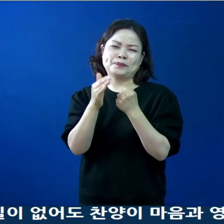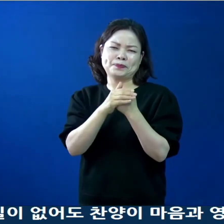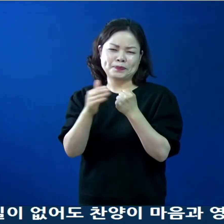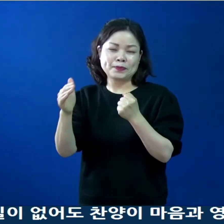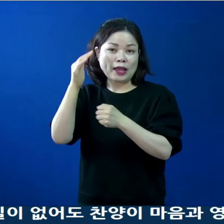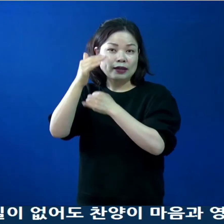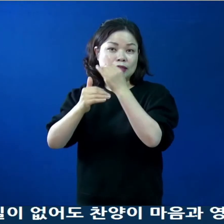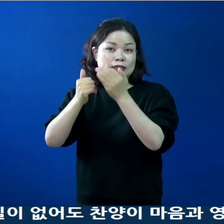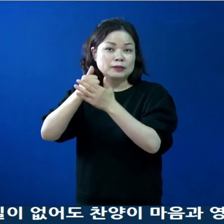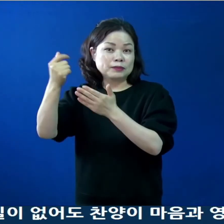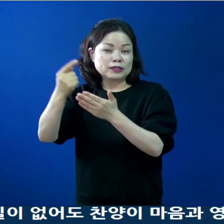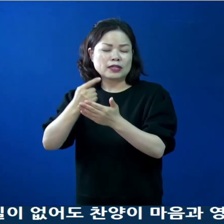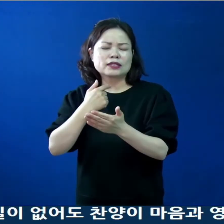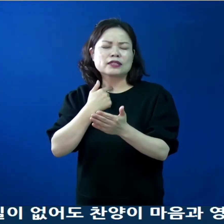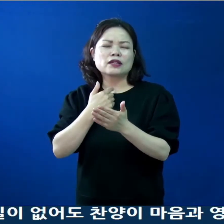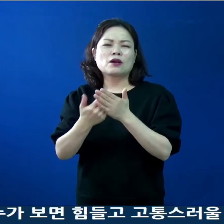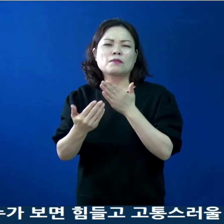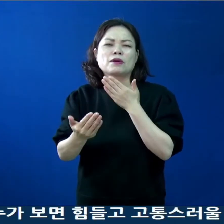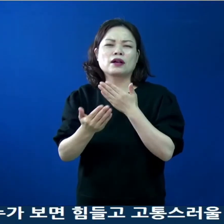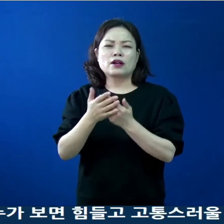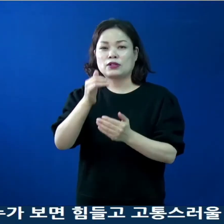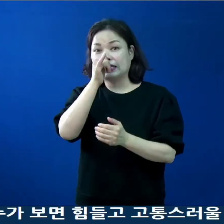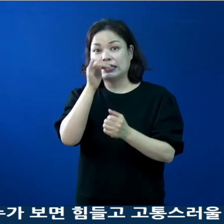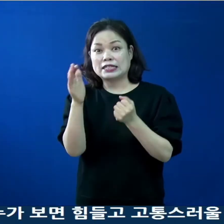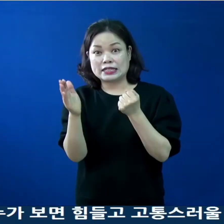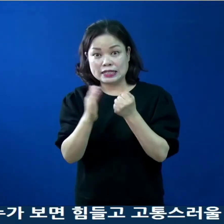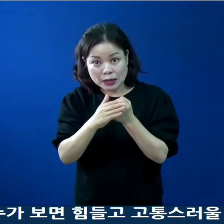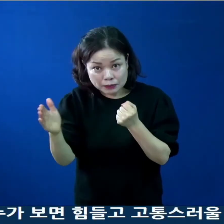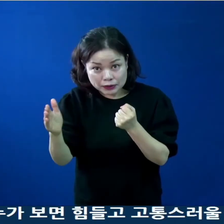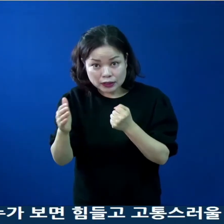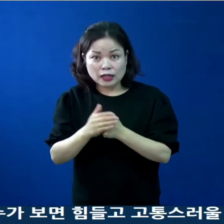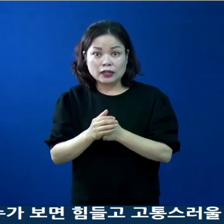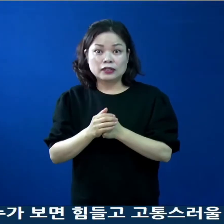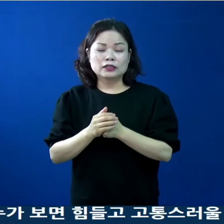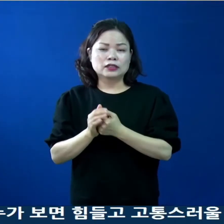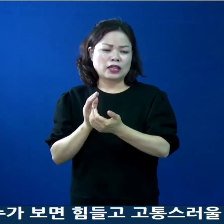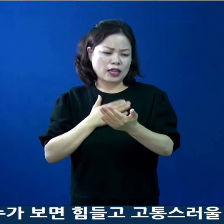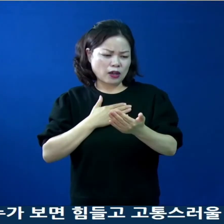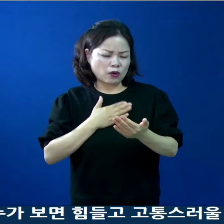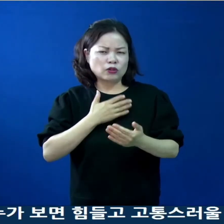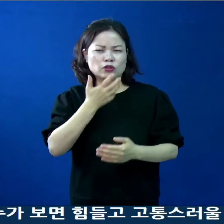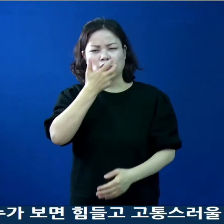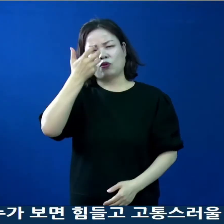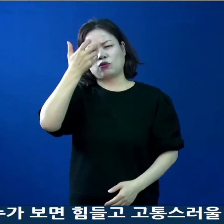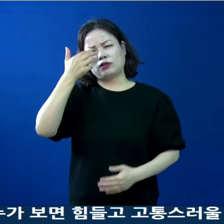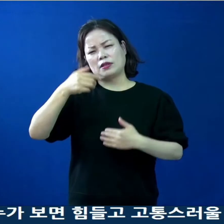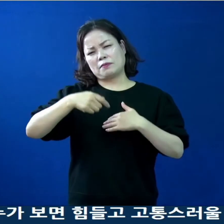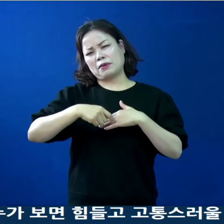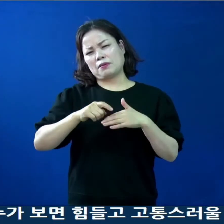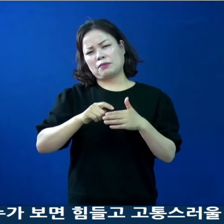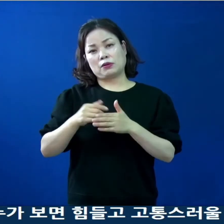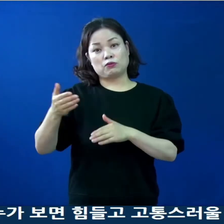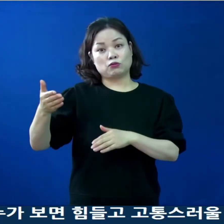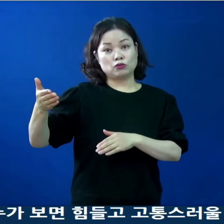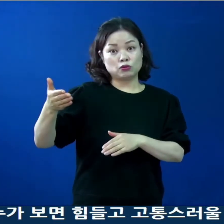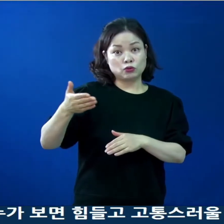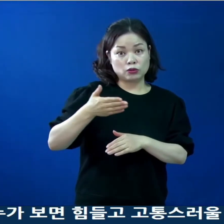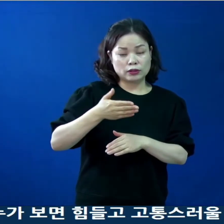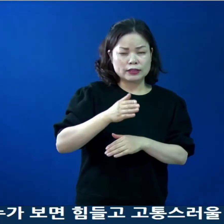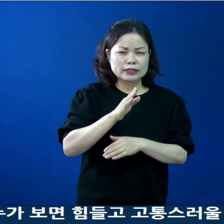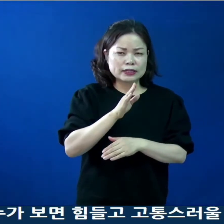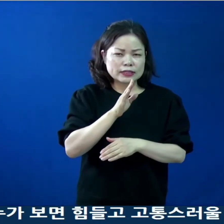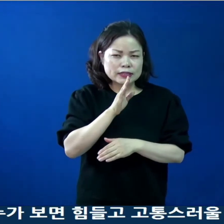임재를 경험하고 있기 때문인 것입니다. 그래서 여러분, 내 영혼과 내 마음으로부터